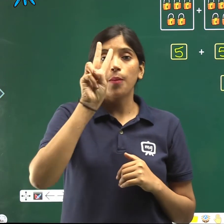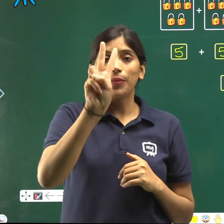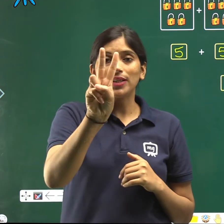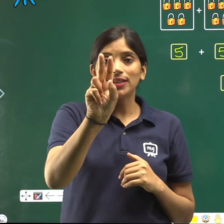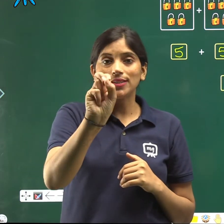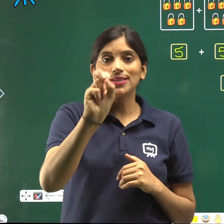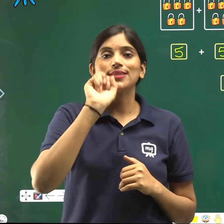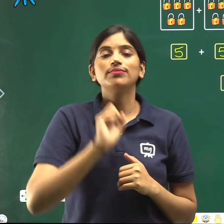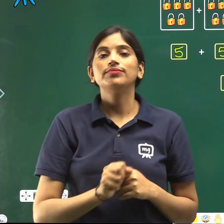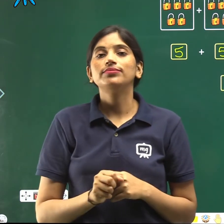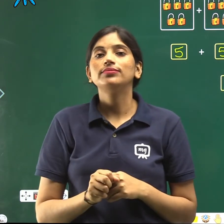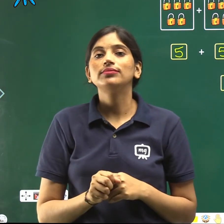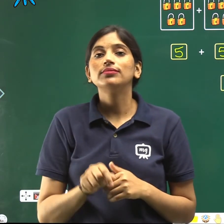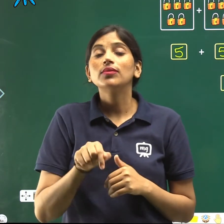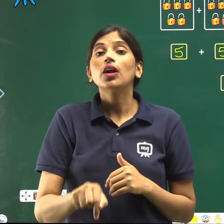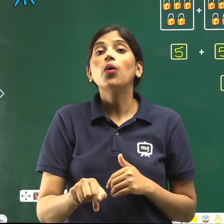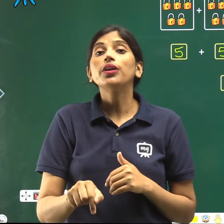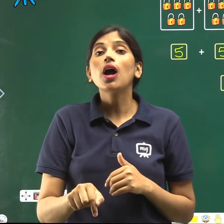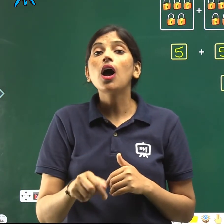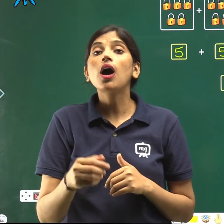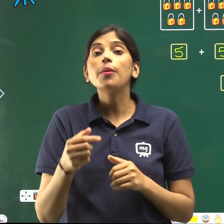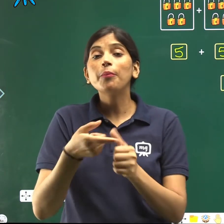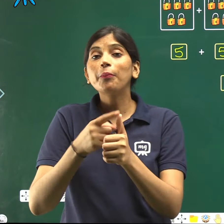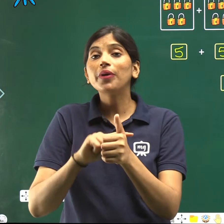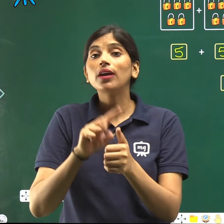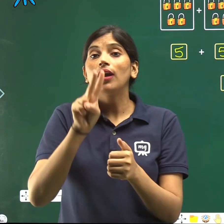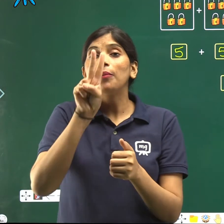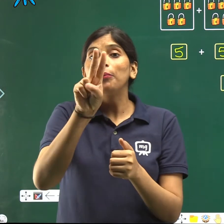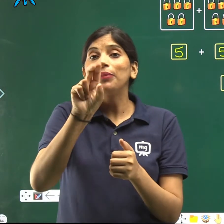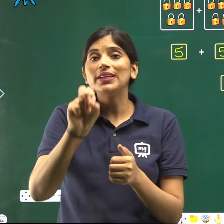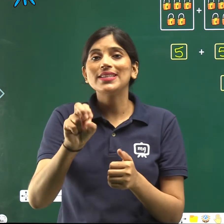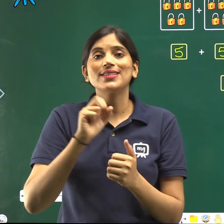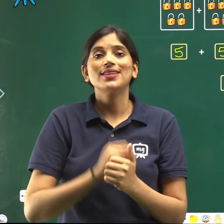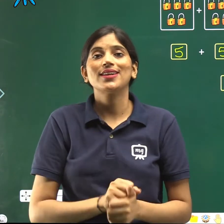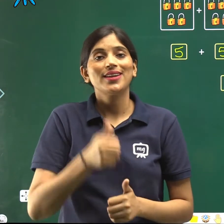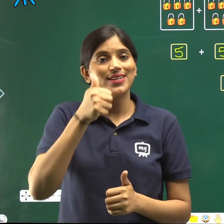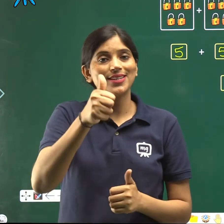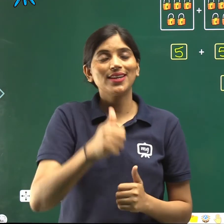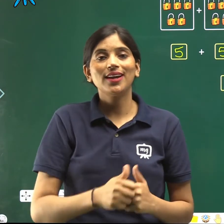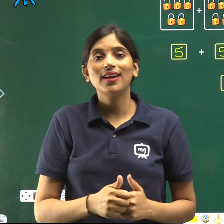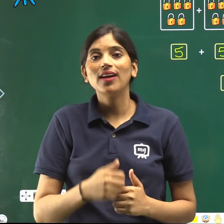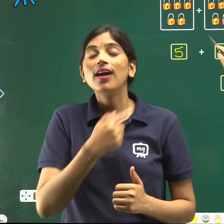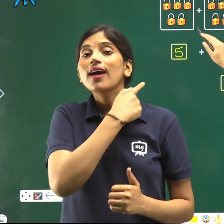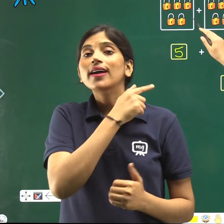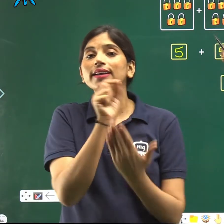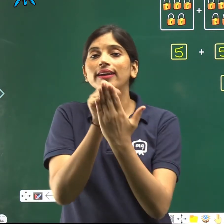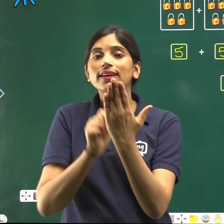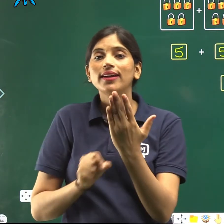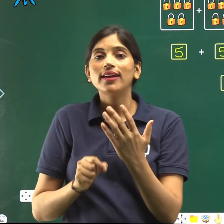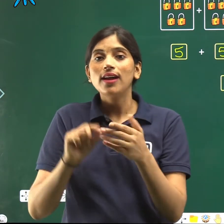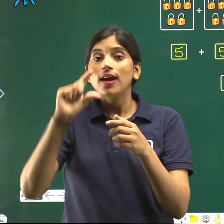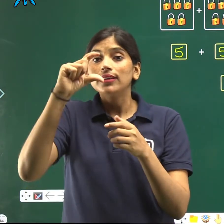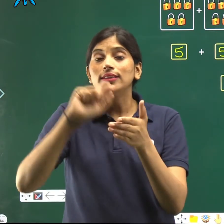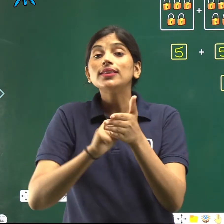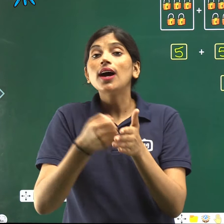20। और यहाँ भी 20। ठीक है, अब यहाँ लिखेंगे हम ताले